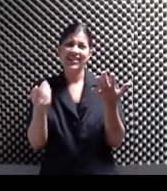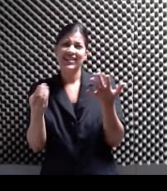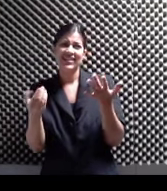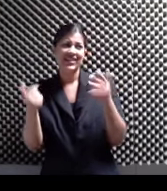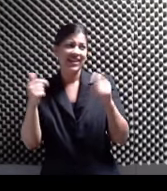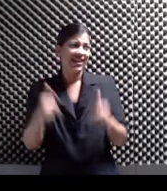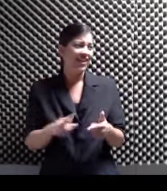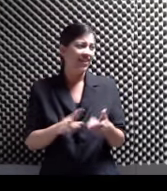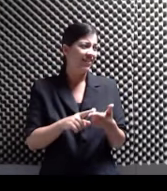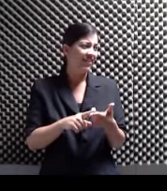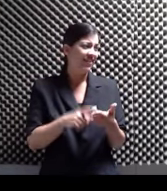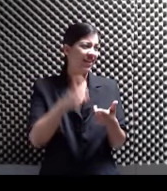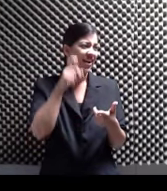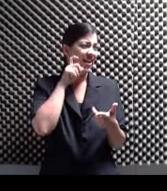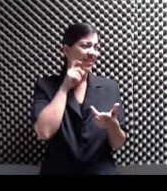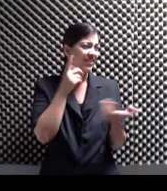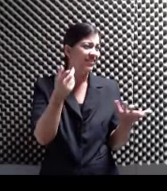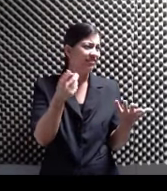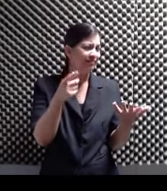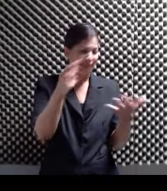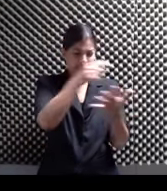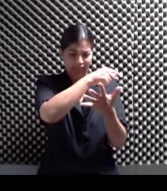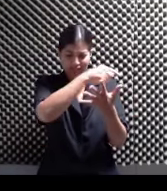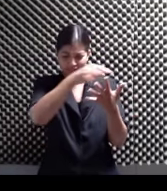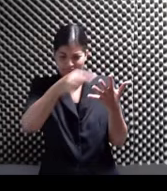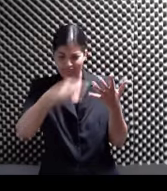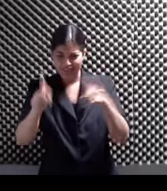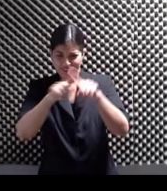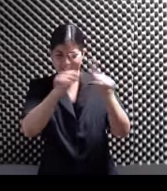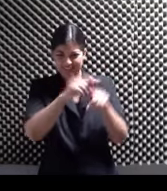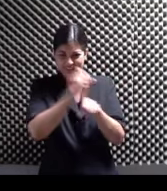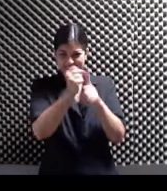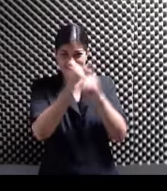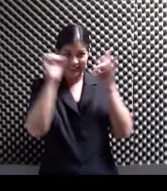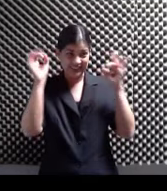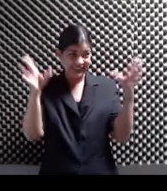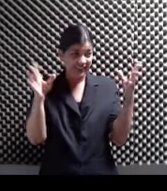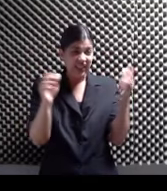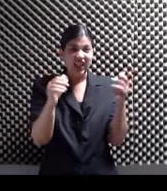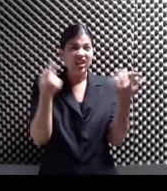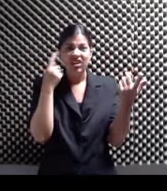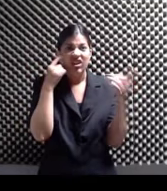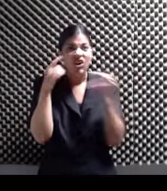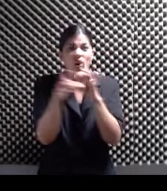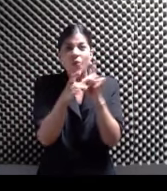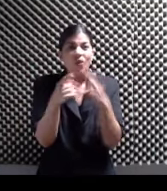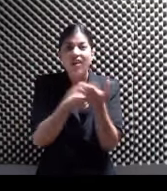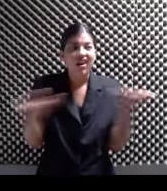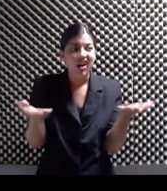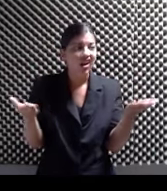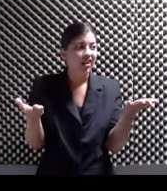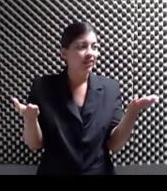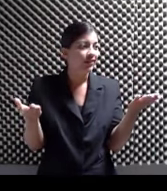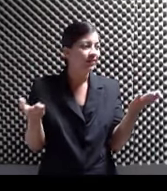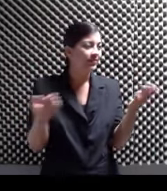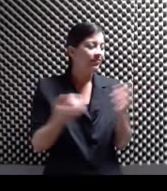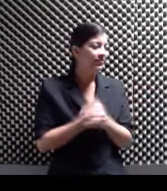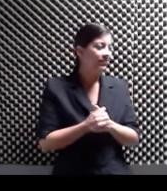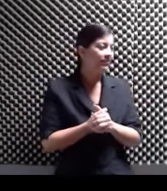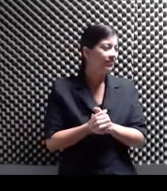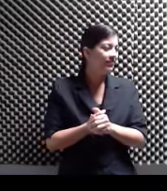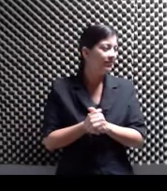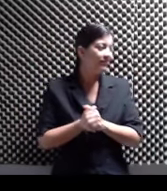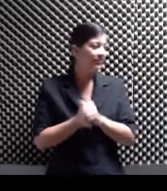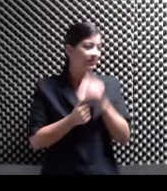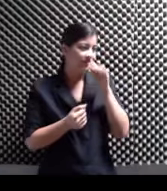al sexo? Anda, tía H. Cabía con otros personajes. Madre mía. Ahora lo entiendes. No, no tengo que leer más nada. Ay,